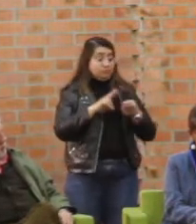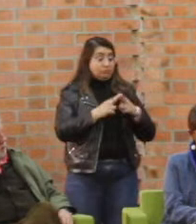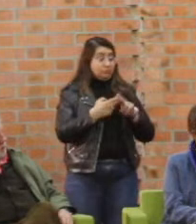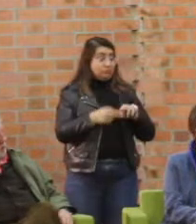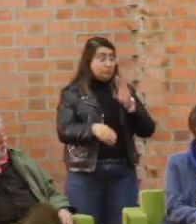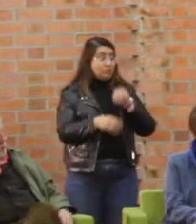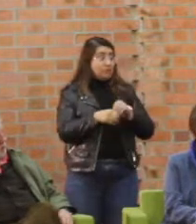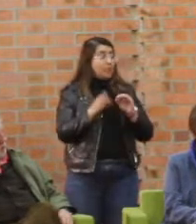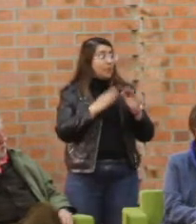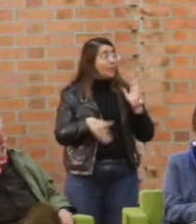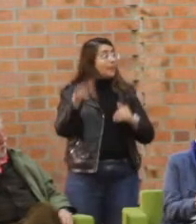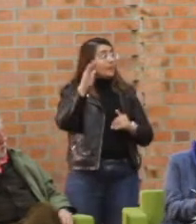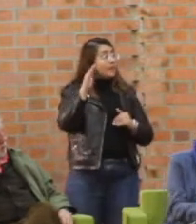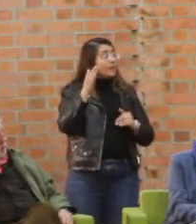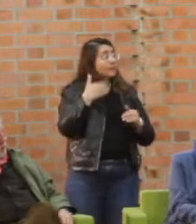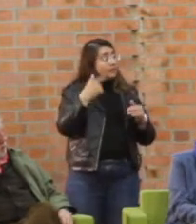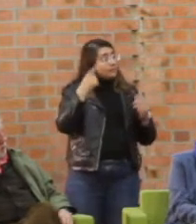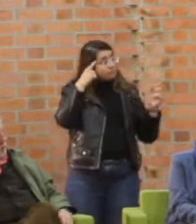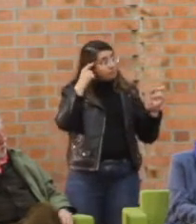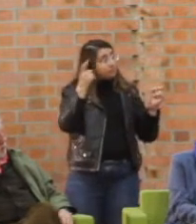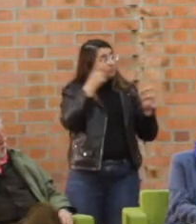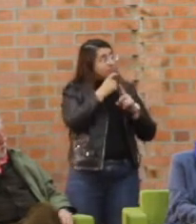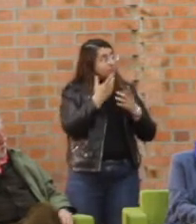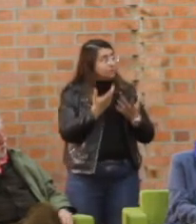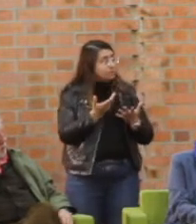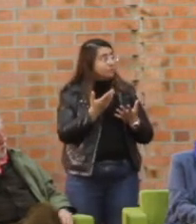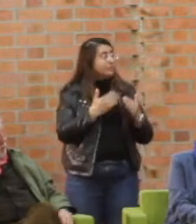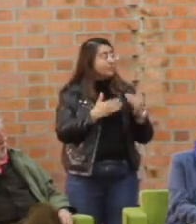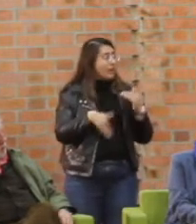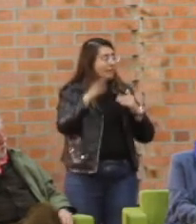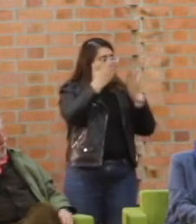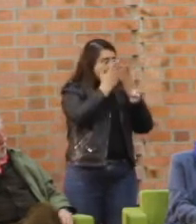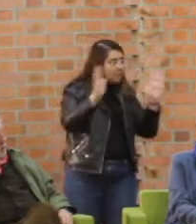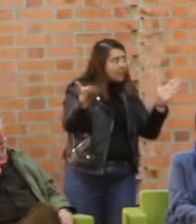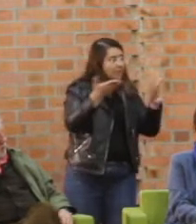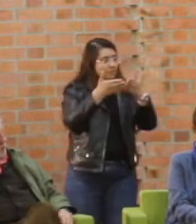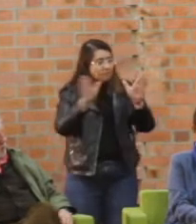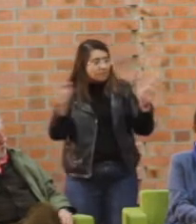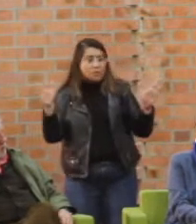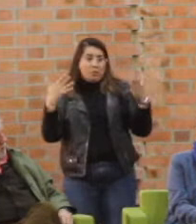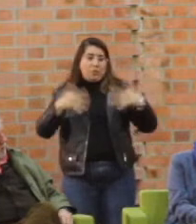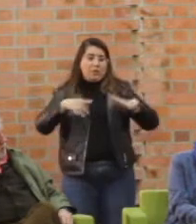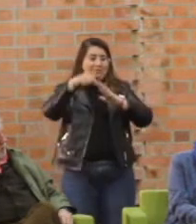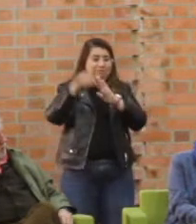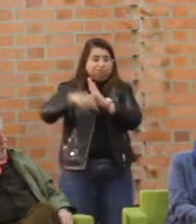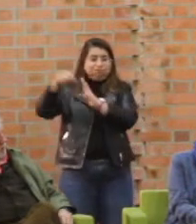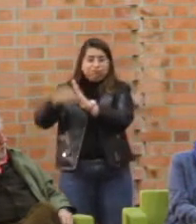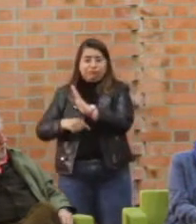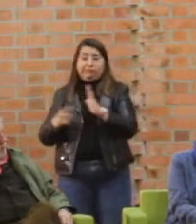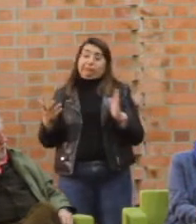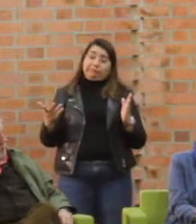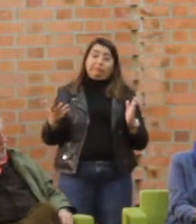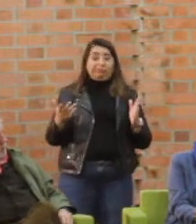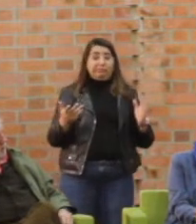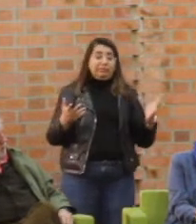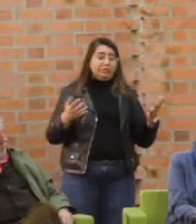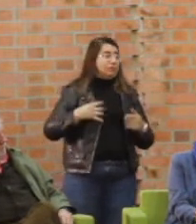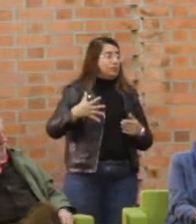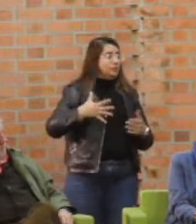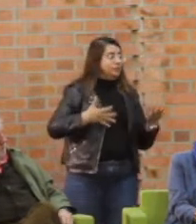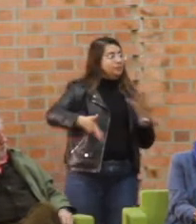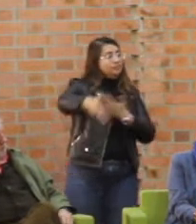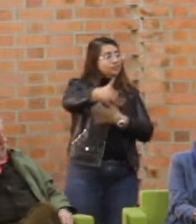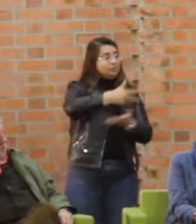sujeto del sujeto político del feminismo es un sujeto que se amplía y que tiene muchas más aristas y también como muchas más complejidades no